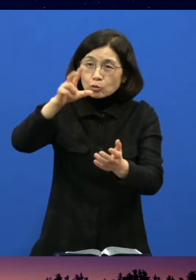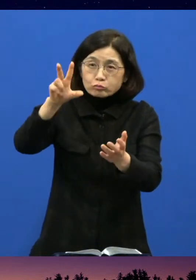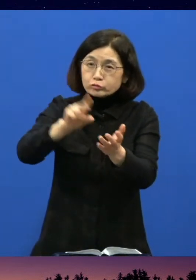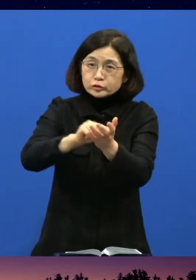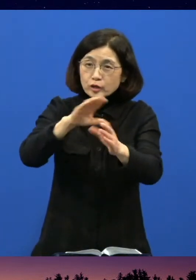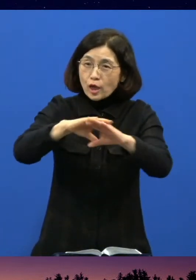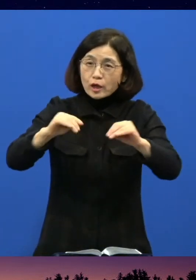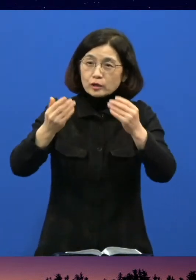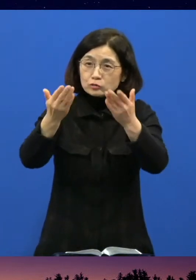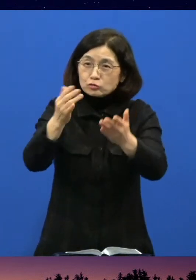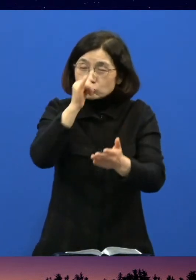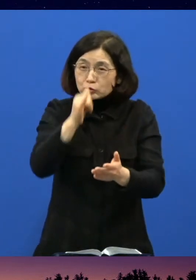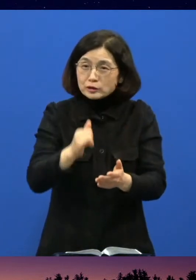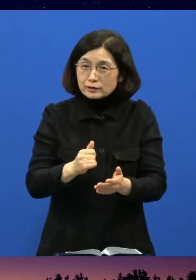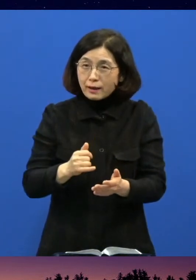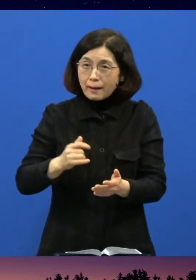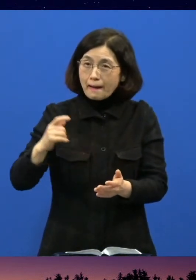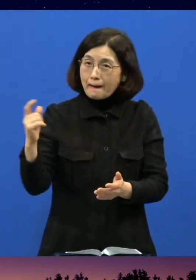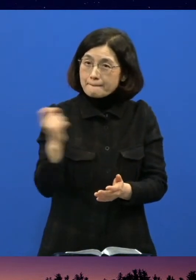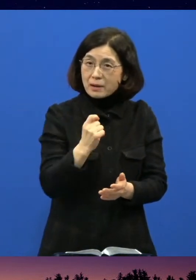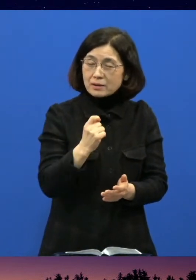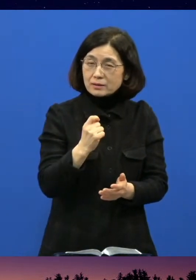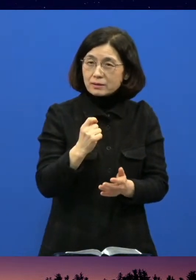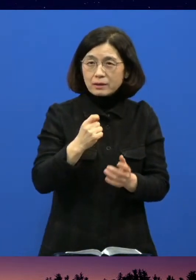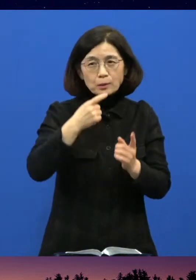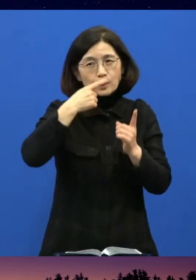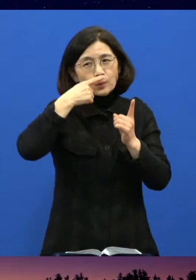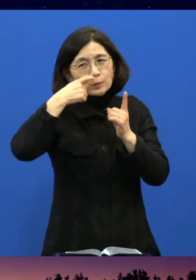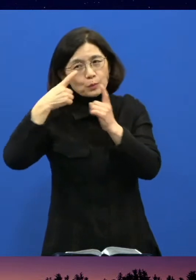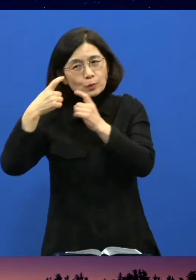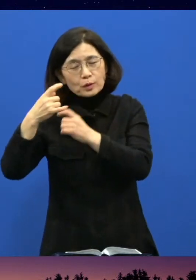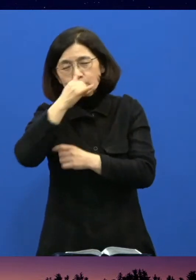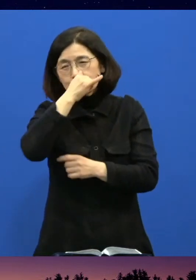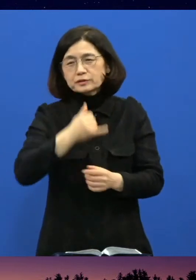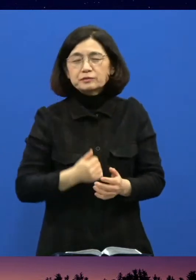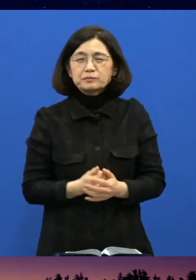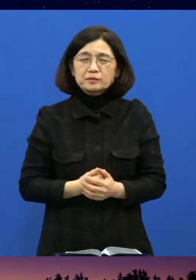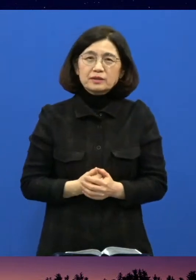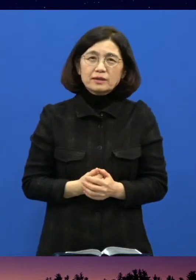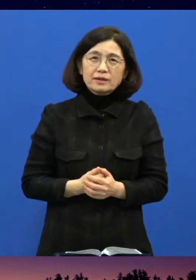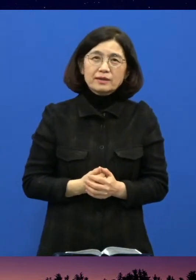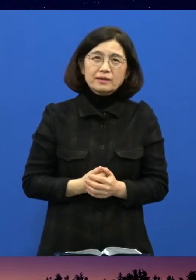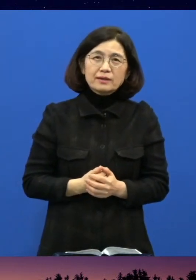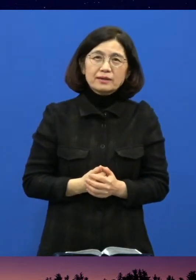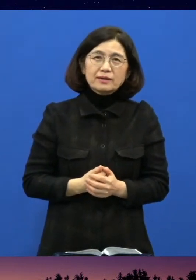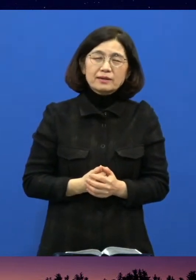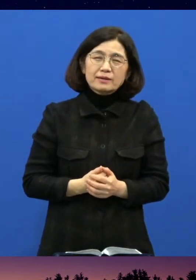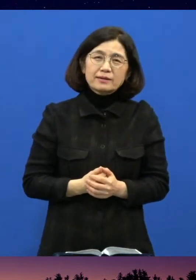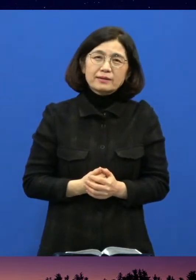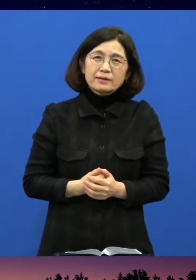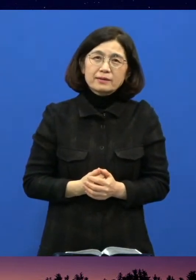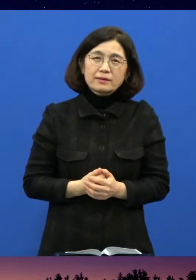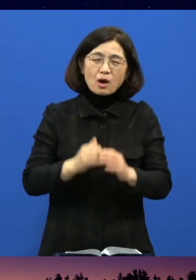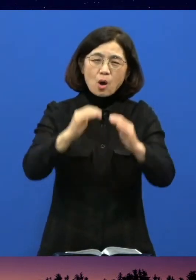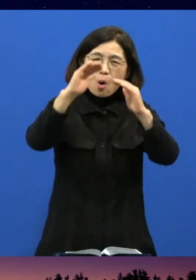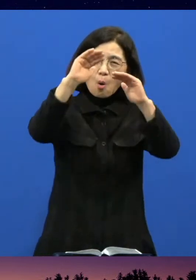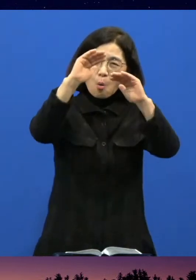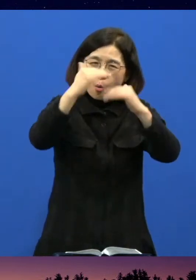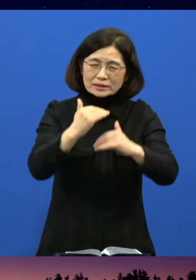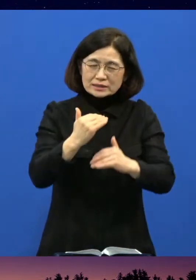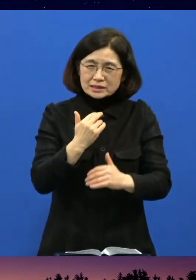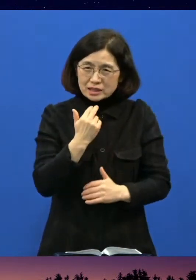과정생략이에요. 과정생략. 그 돈을 떡이 되게 하는 거, 그 과정생략이지.